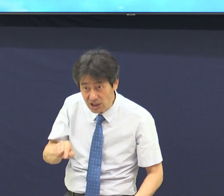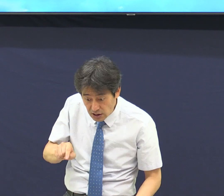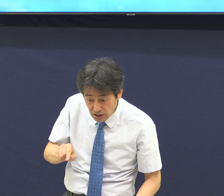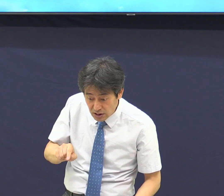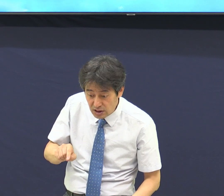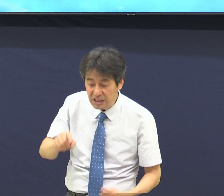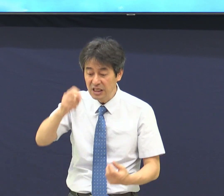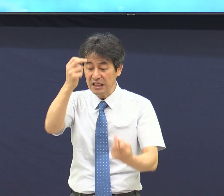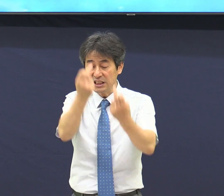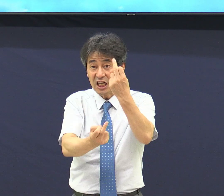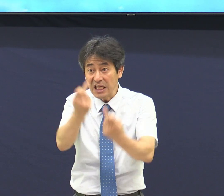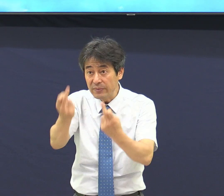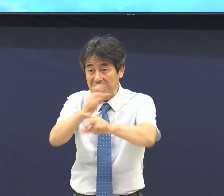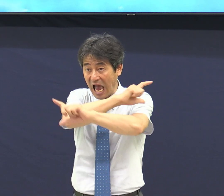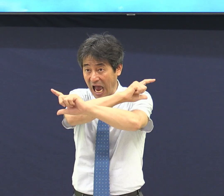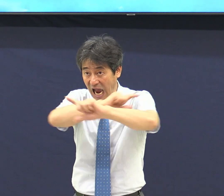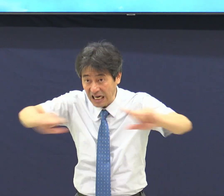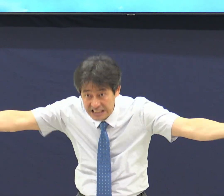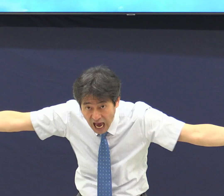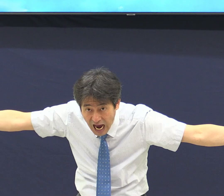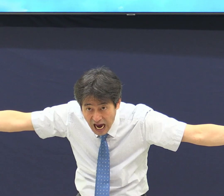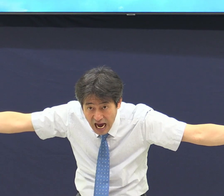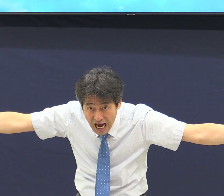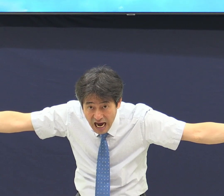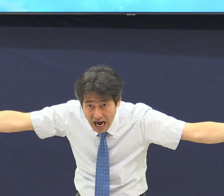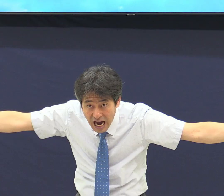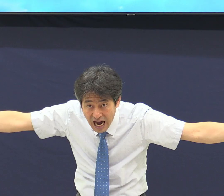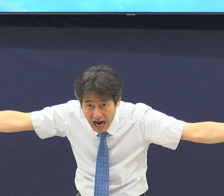나를 이곳에 보낸 것은 형제들이 아니요